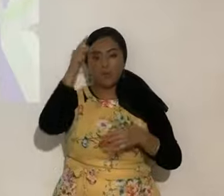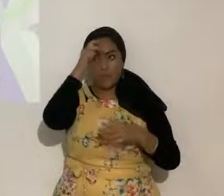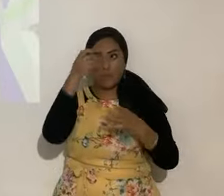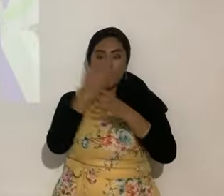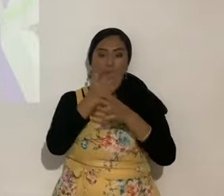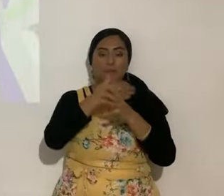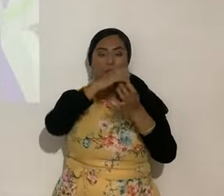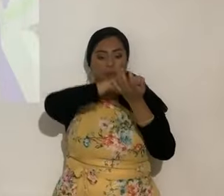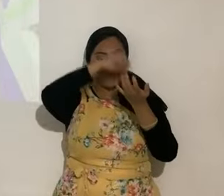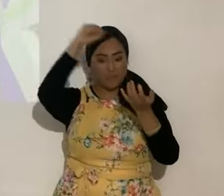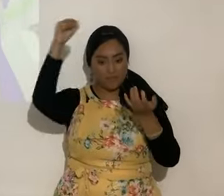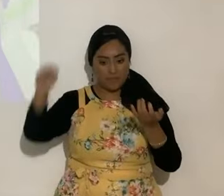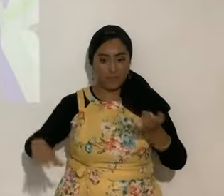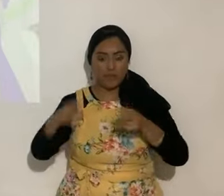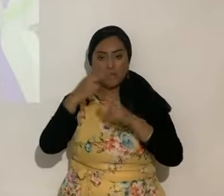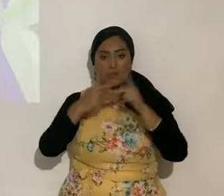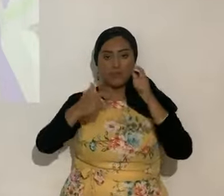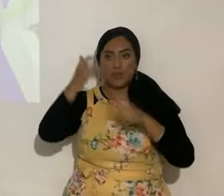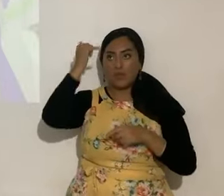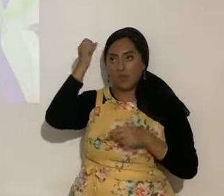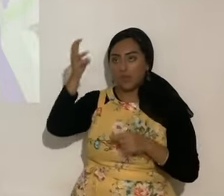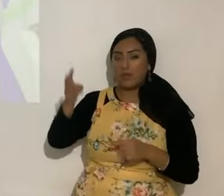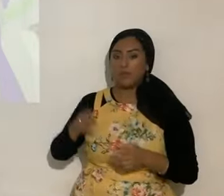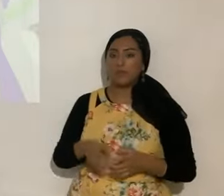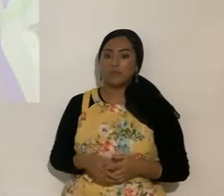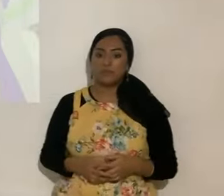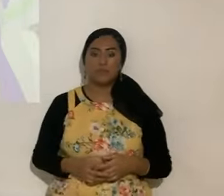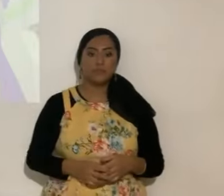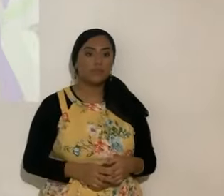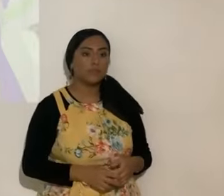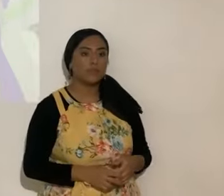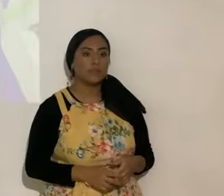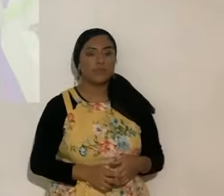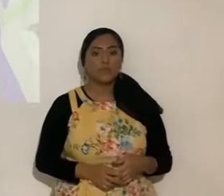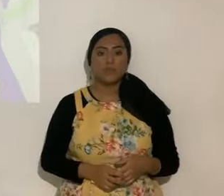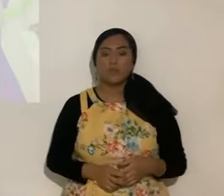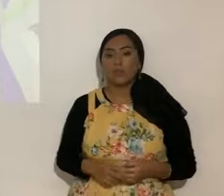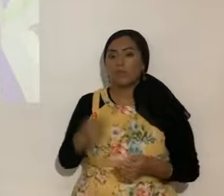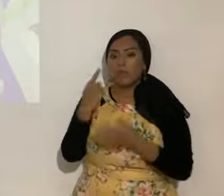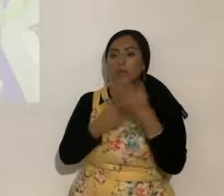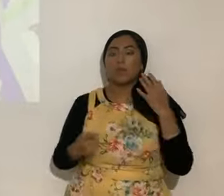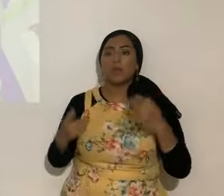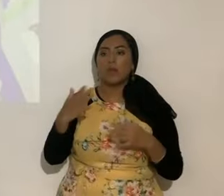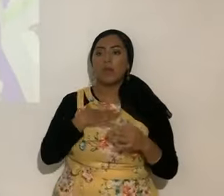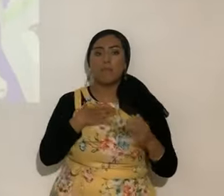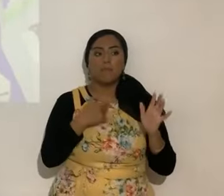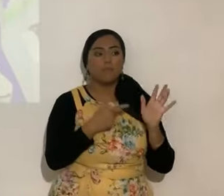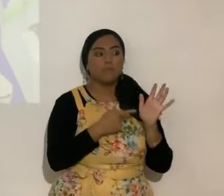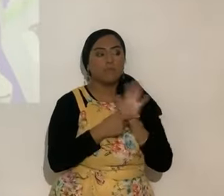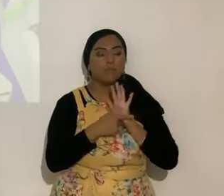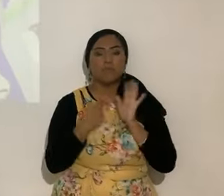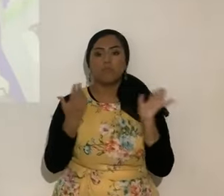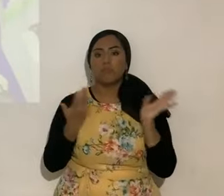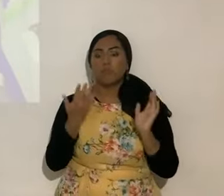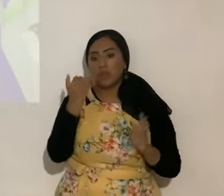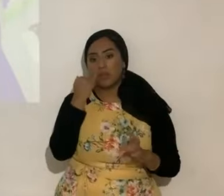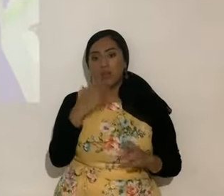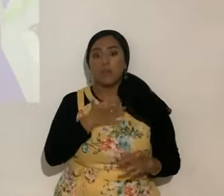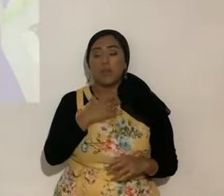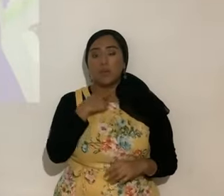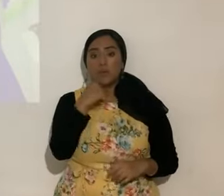diablo, lo echamos fuera, en el nombre de Yahshua Mashiach, ¿qué estoy representando yo? ¿qué represento? A ver, si yo